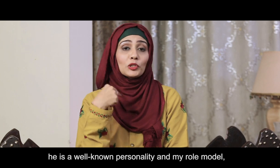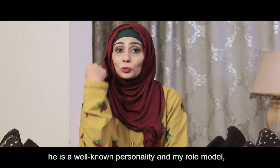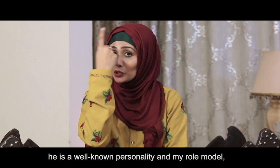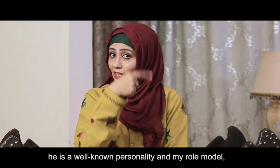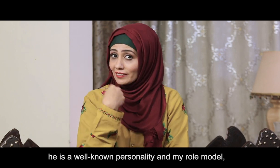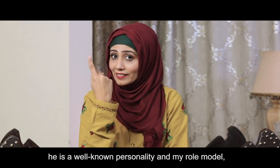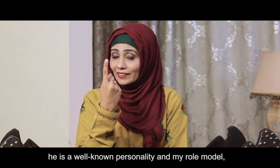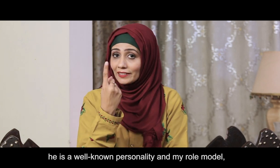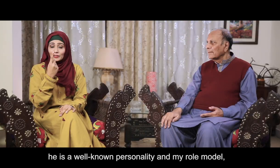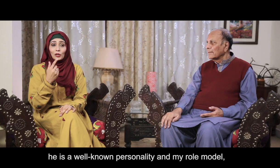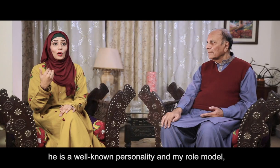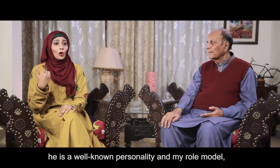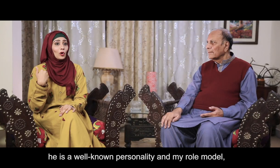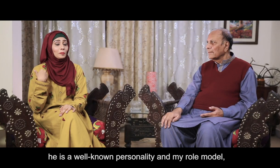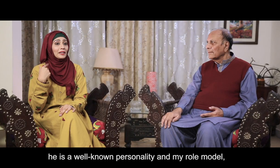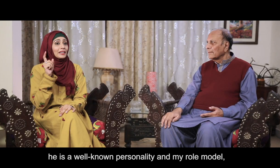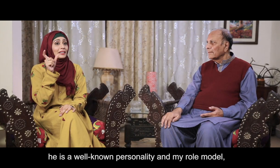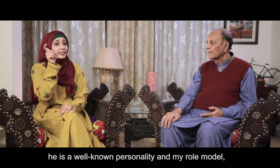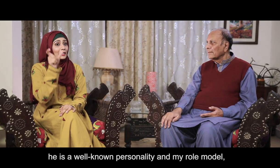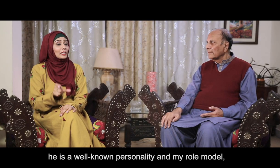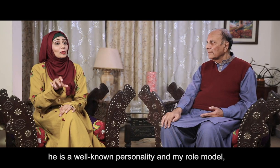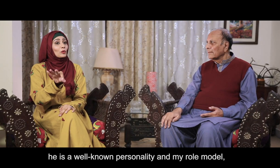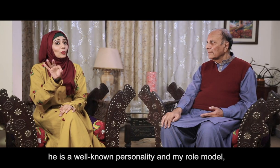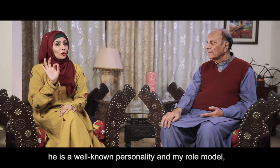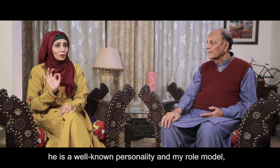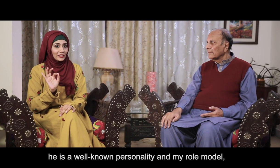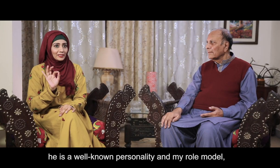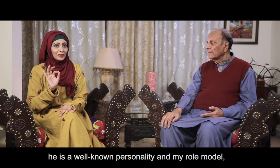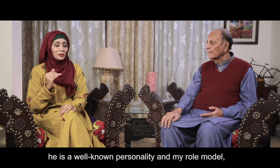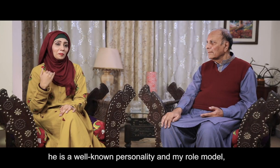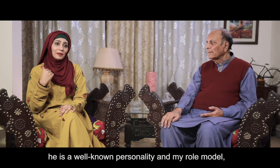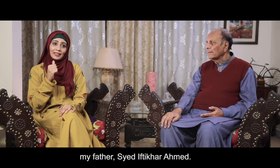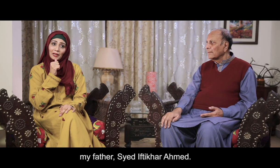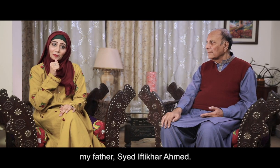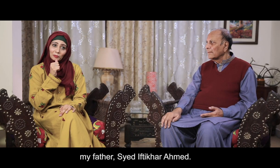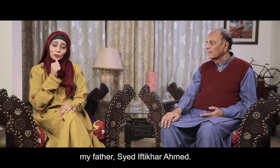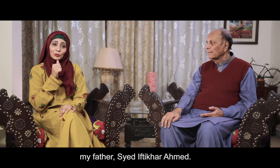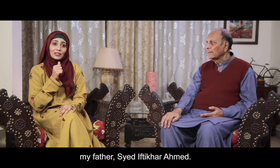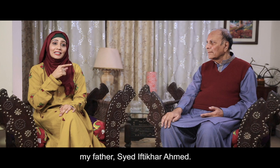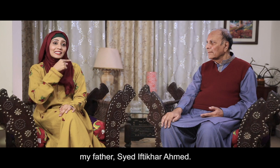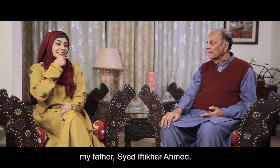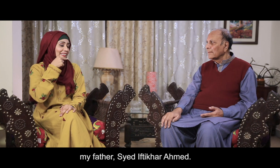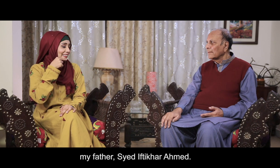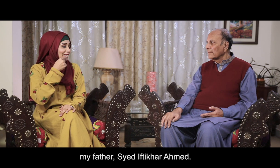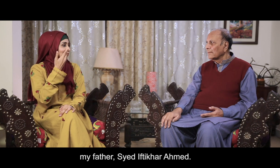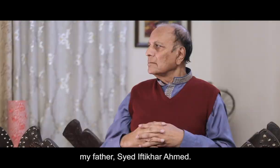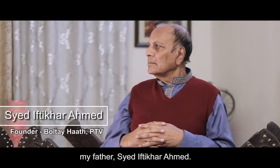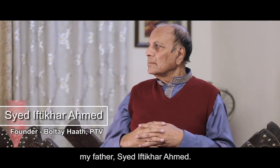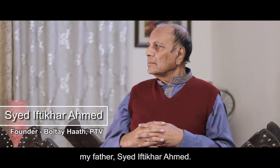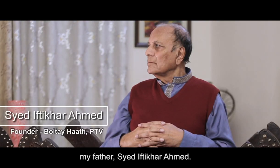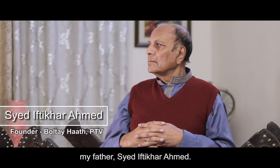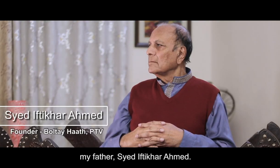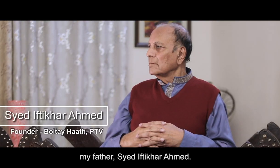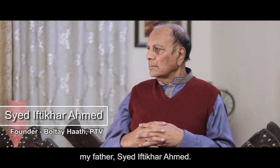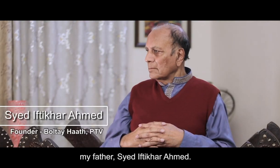मशहूर शख्सियत और मेरे लिए रोल मॉडल मेरे अब्बू सैयद इफ्तिखार अहमद।